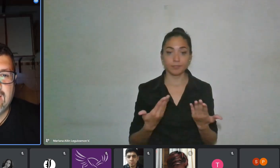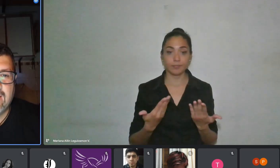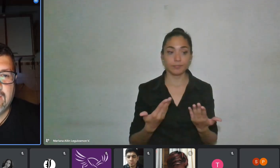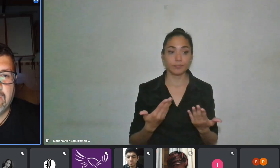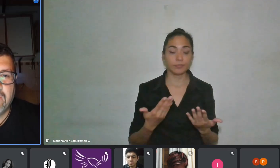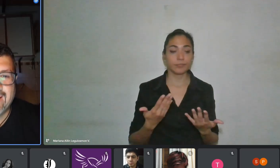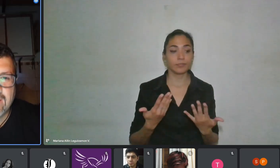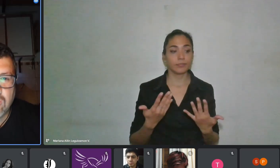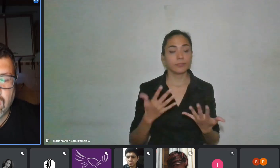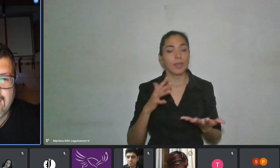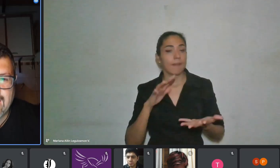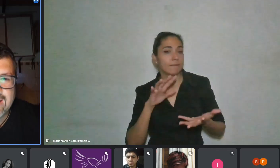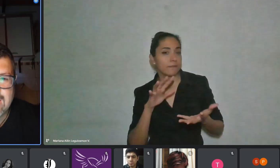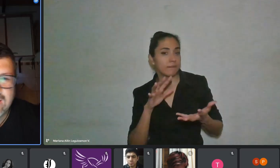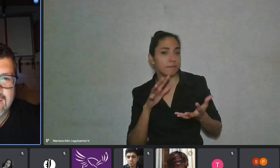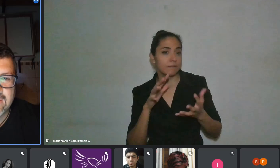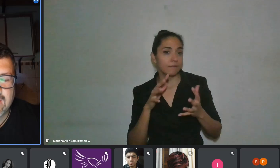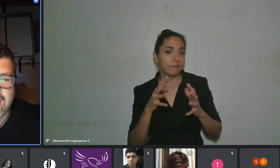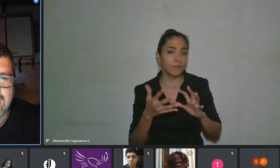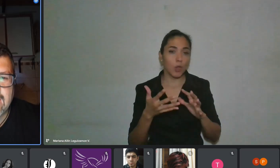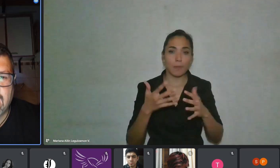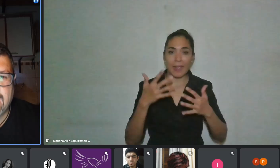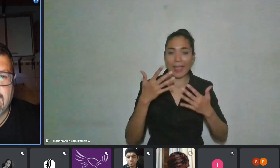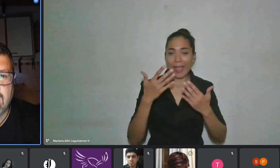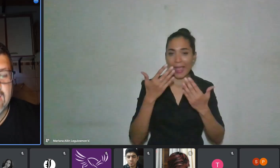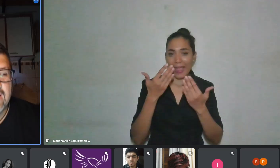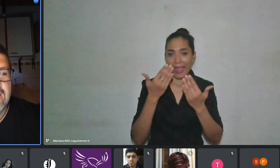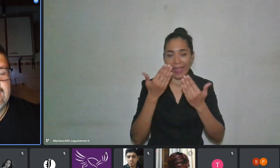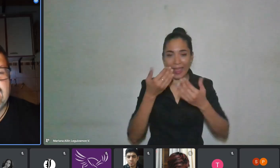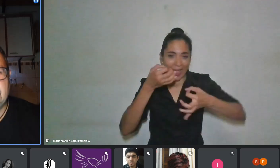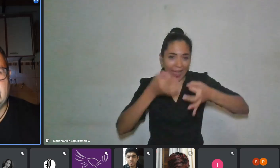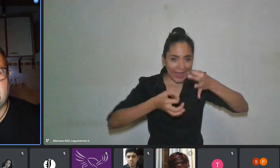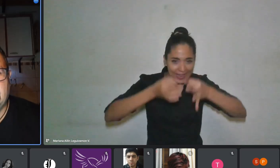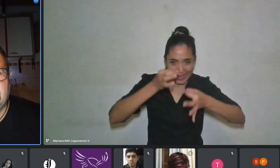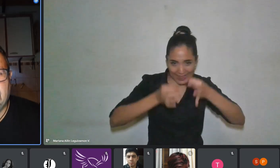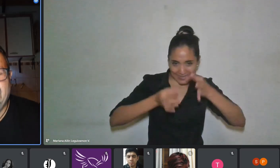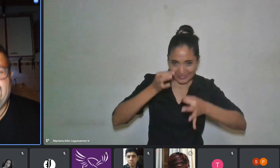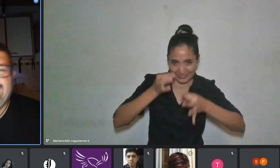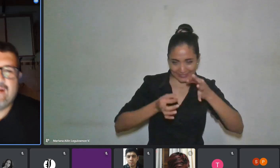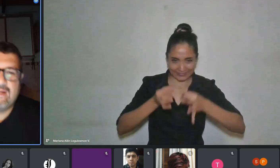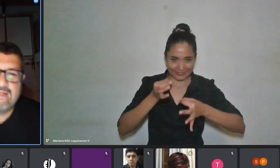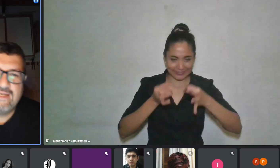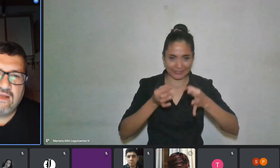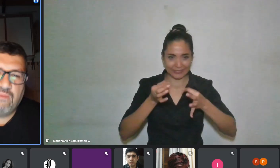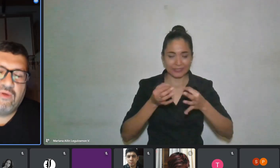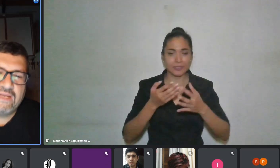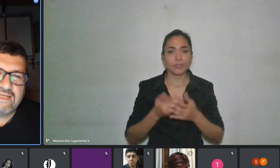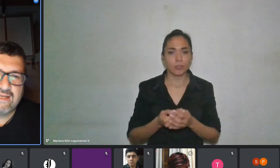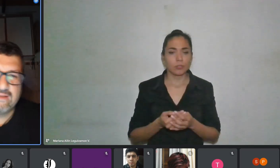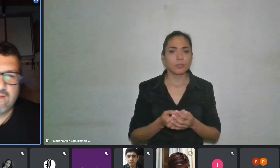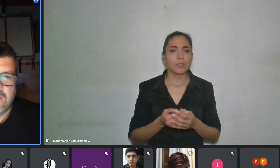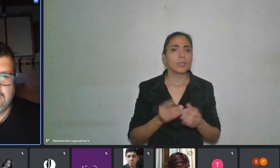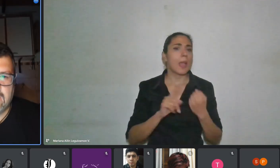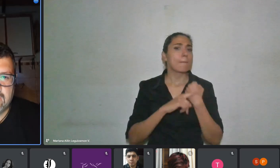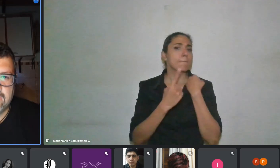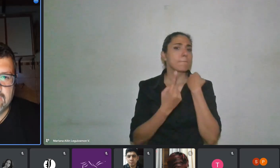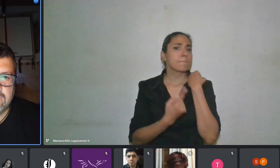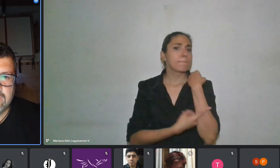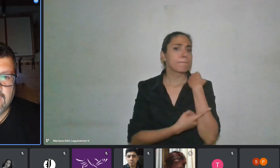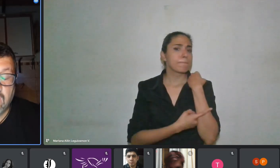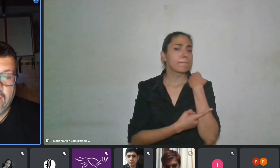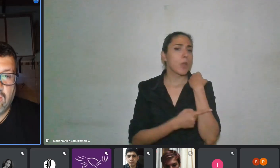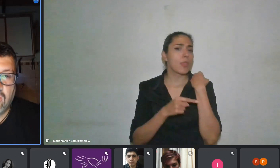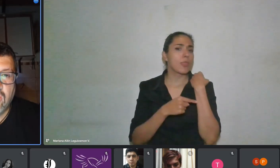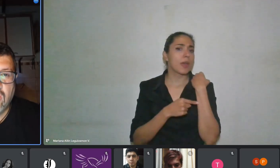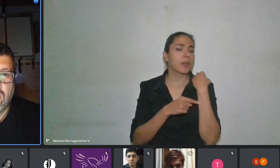especie de pequeño análisis ahí en el medio, de decir, ¿en quién reside el poder exactamente?